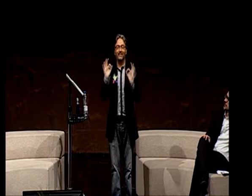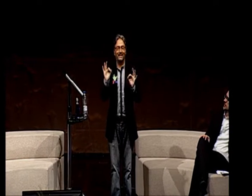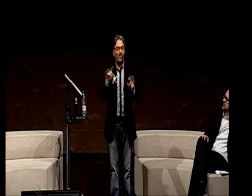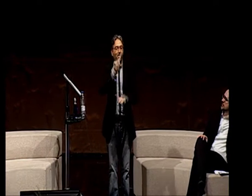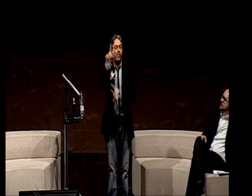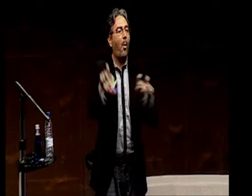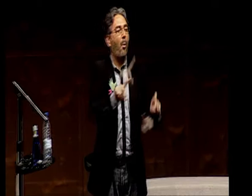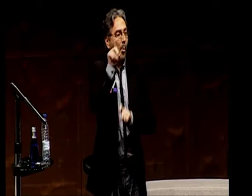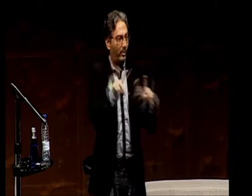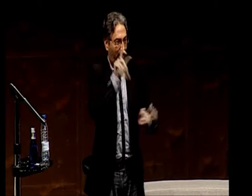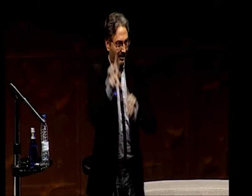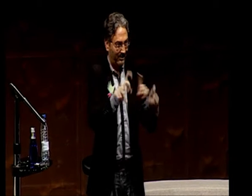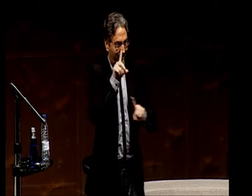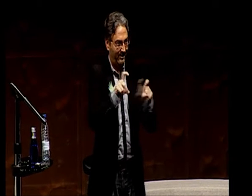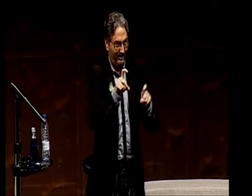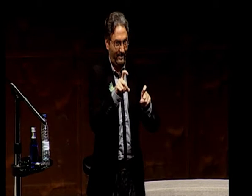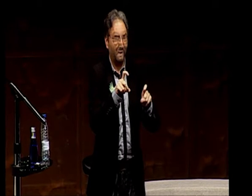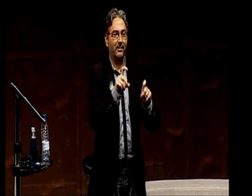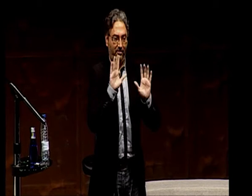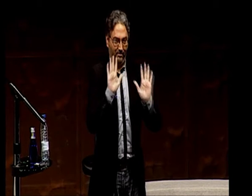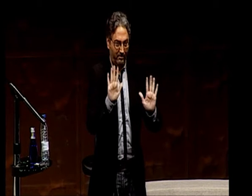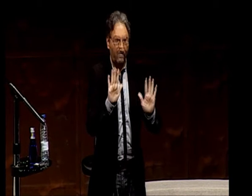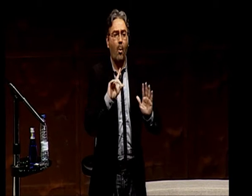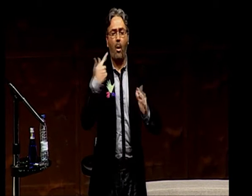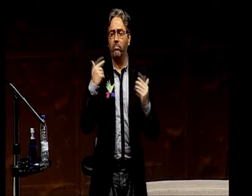bien pasamos al momento de